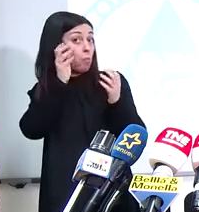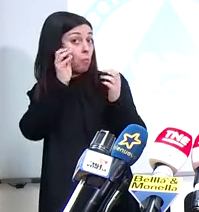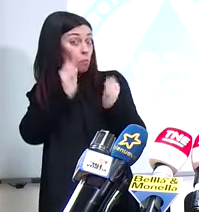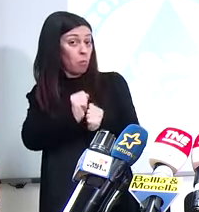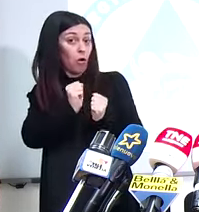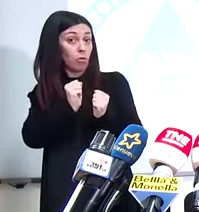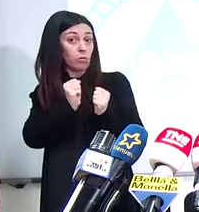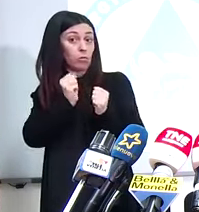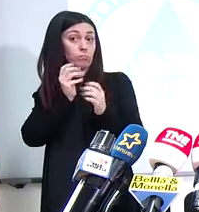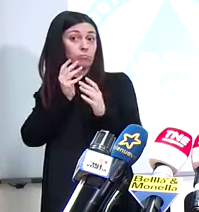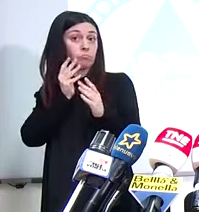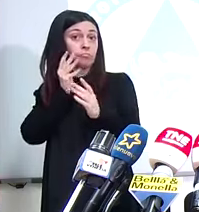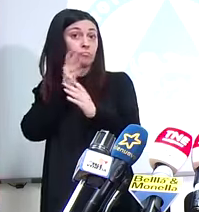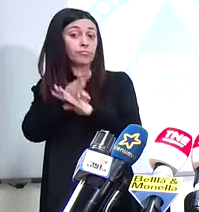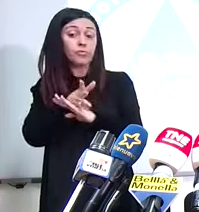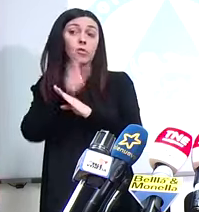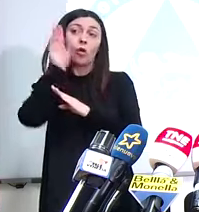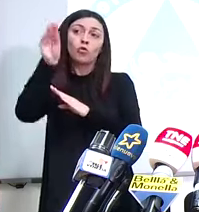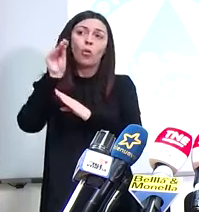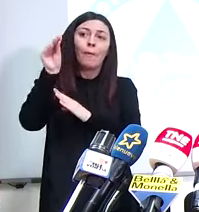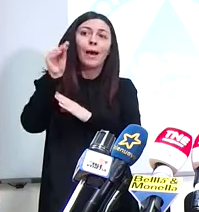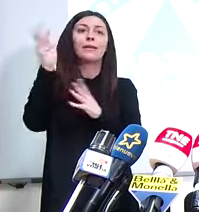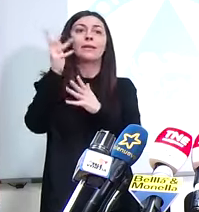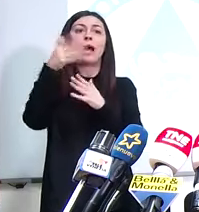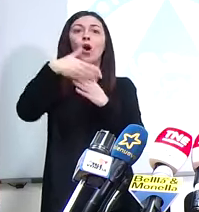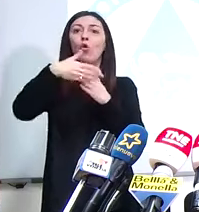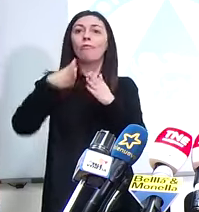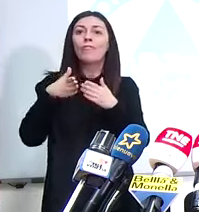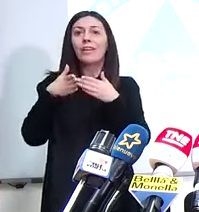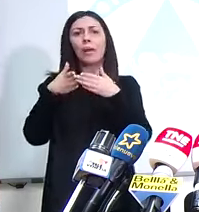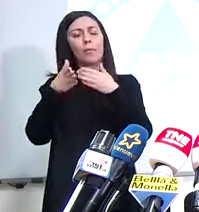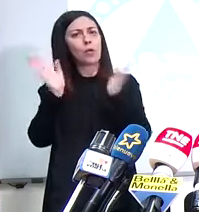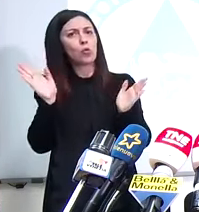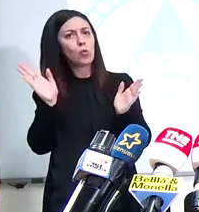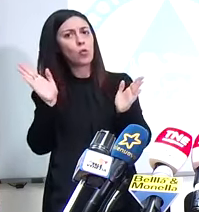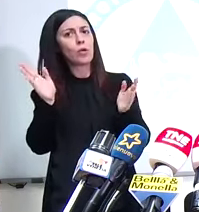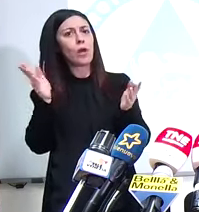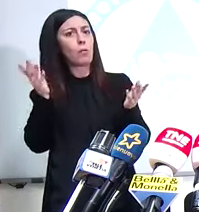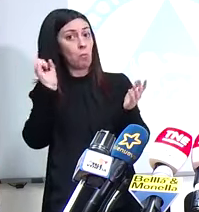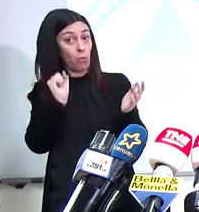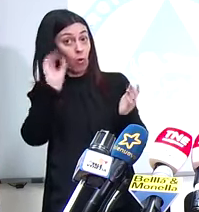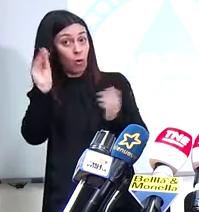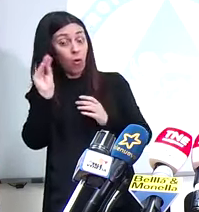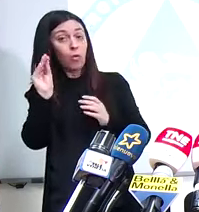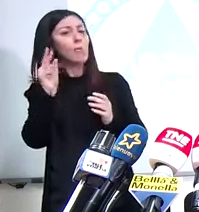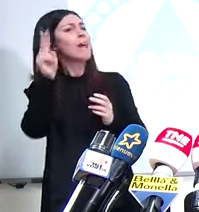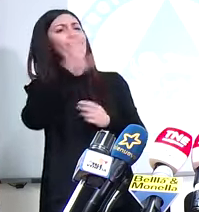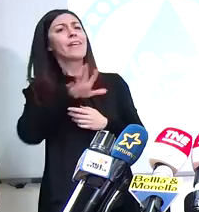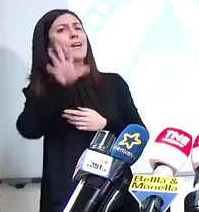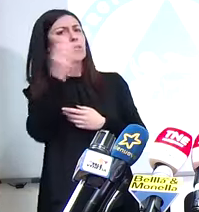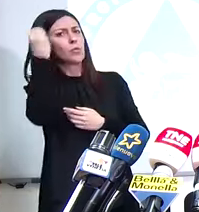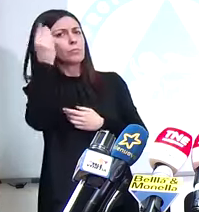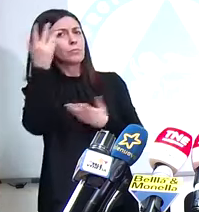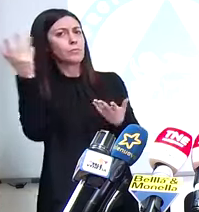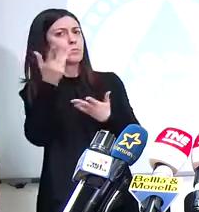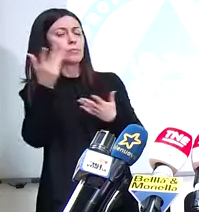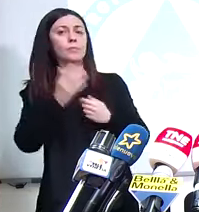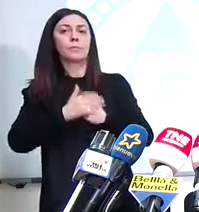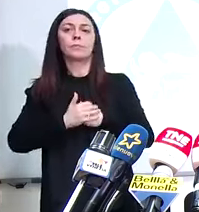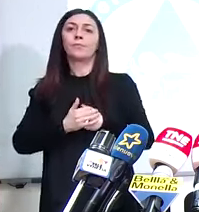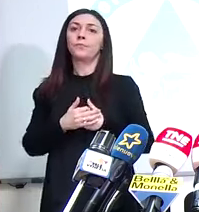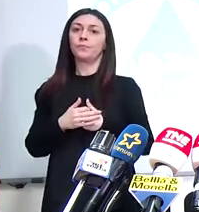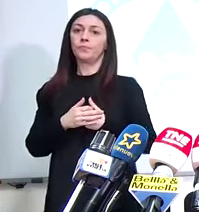possibilità dell'apertura dei confini il veneto in tal senso che che tipo di posizione adotterebbe guarda